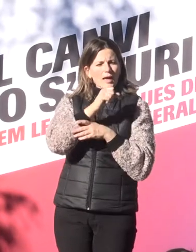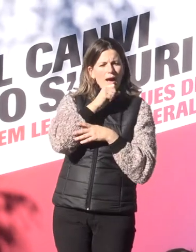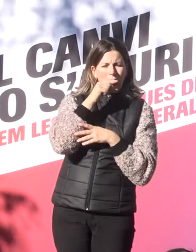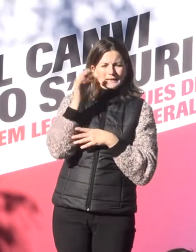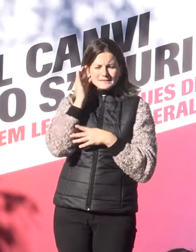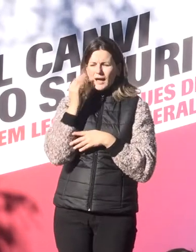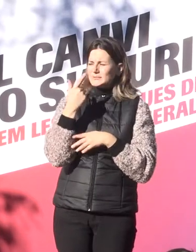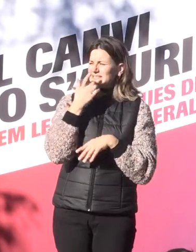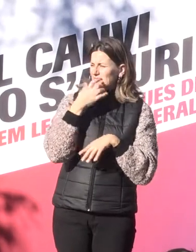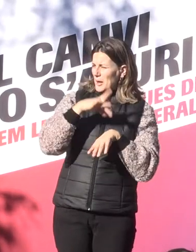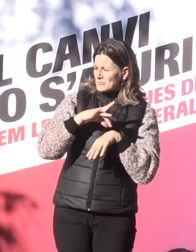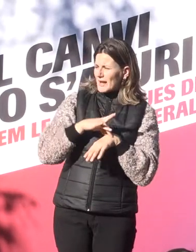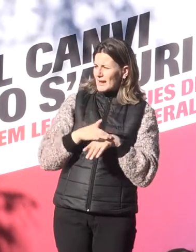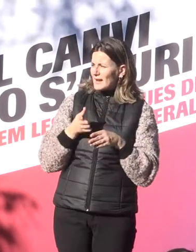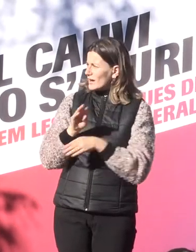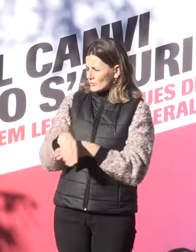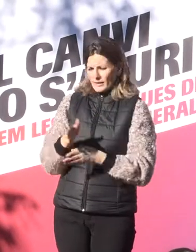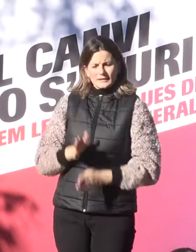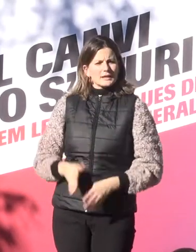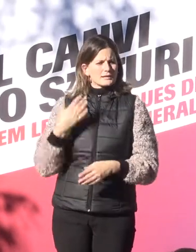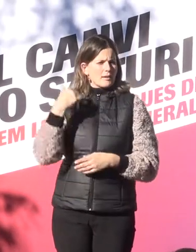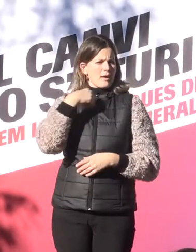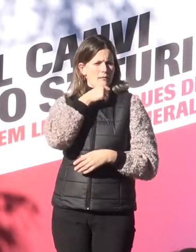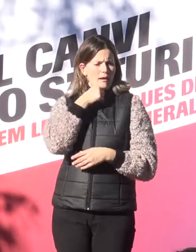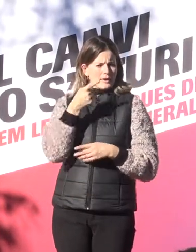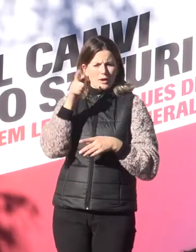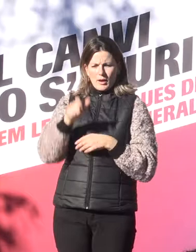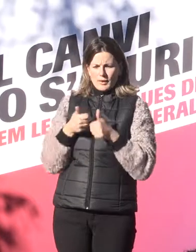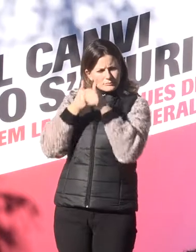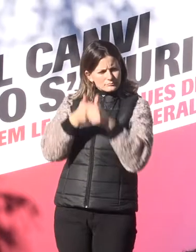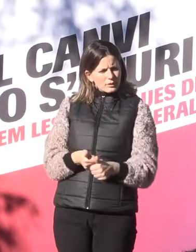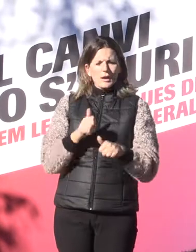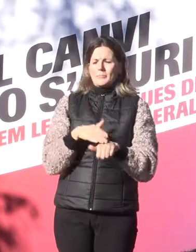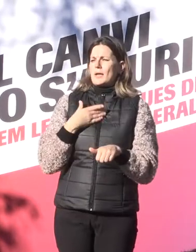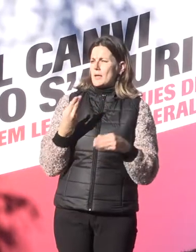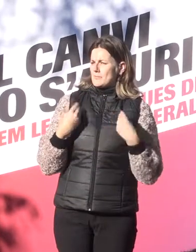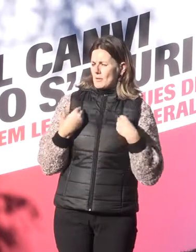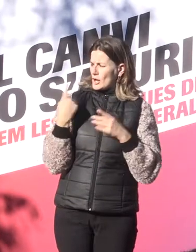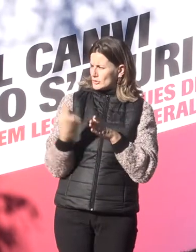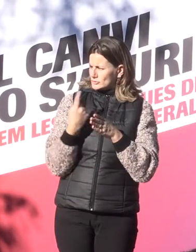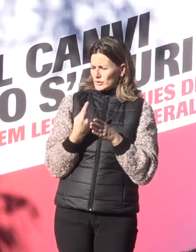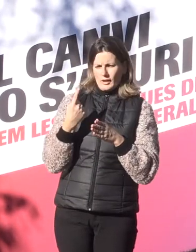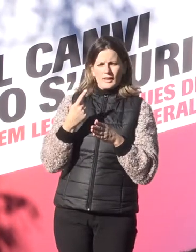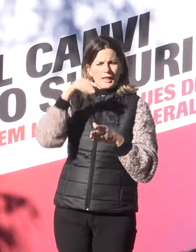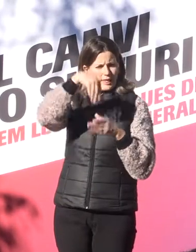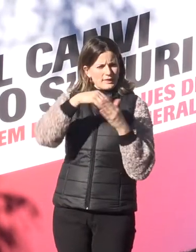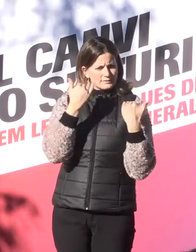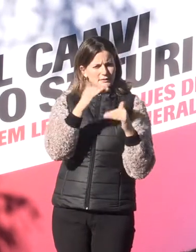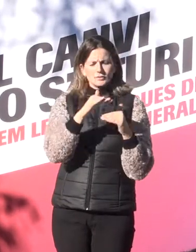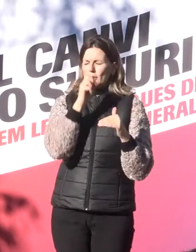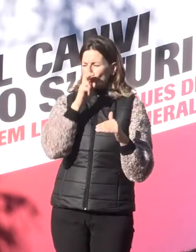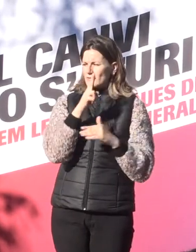abuela cuando se ponen enfermos mi abuela tuvo una persona que le acompañó para ya pudiera vivir sola en su casa tuvo una persona que la acompañó